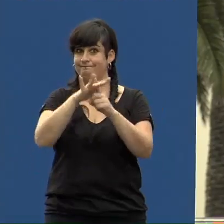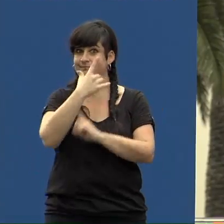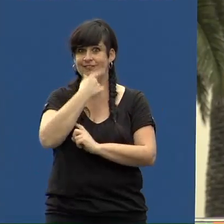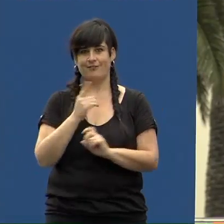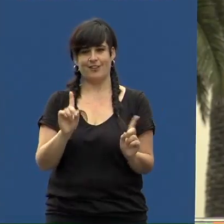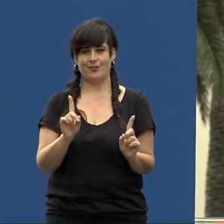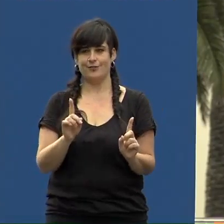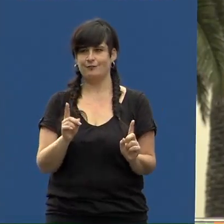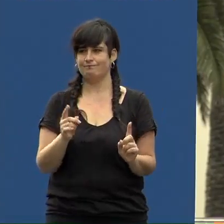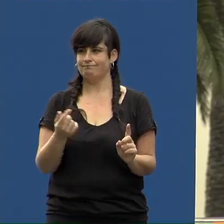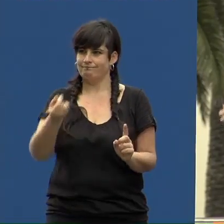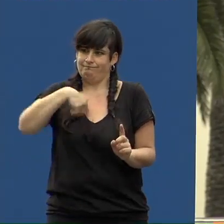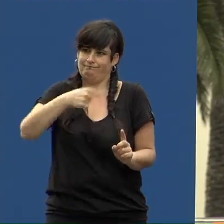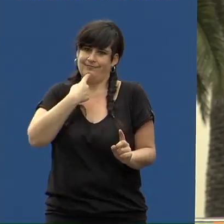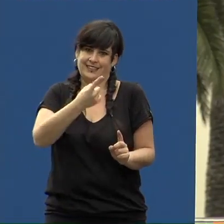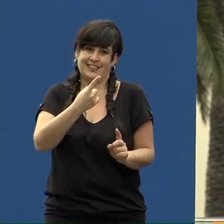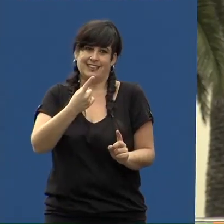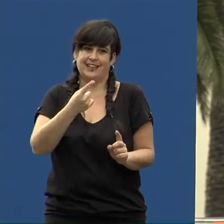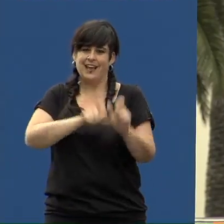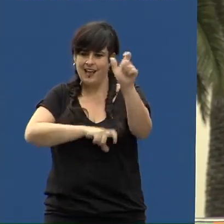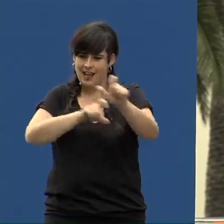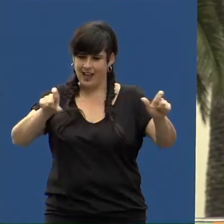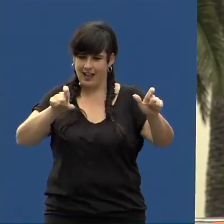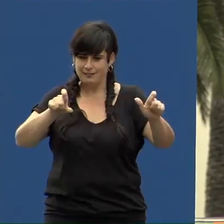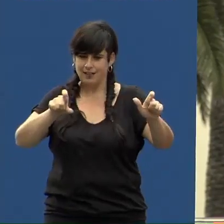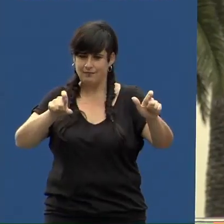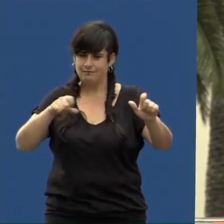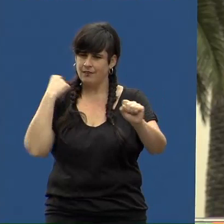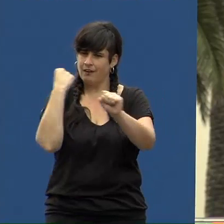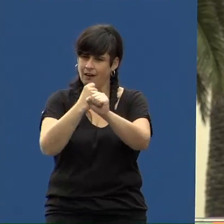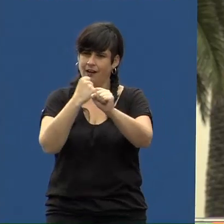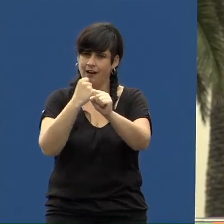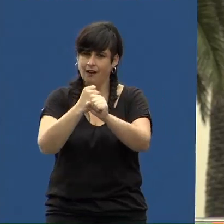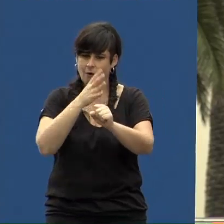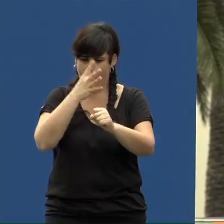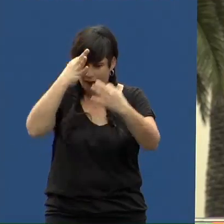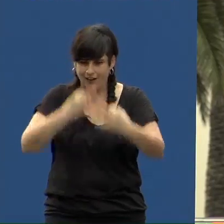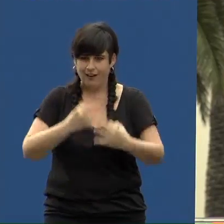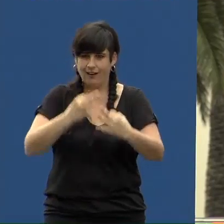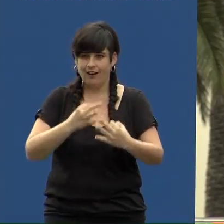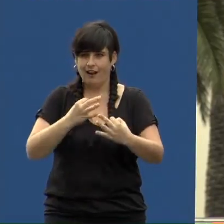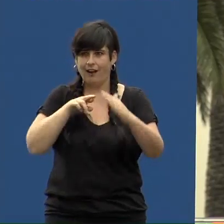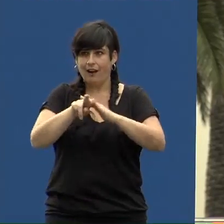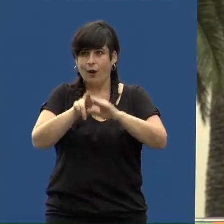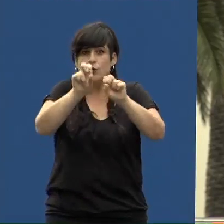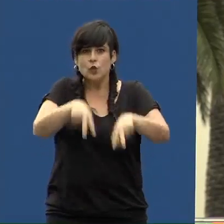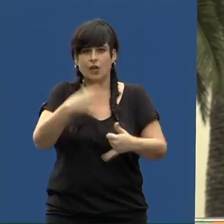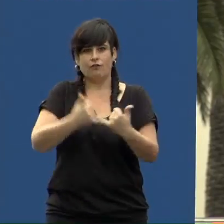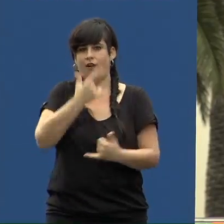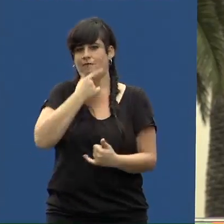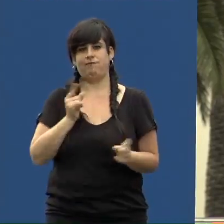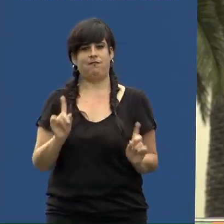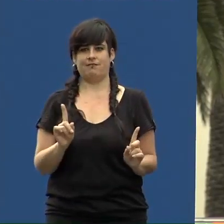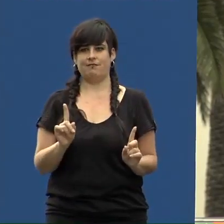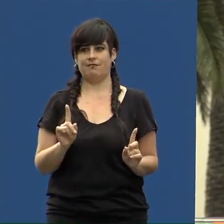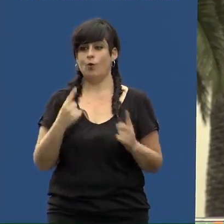gente común, para la gente que hace este proceso por convicción y sin muchos recursos, no es fácil. Y hacer un proceso de tantas elecciones